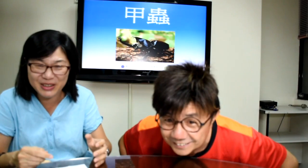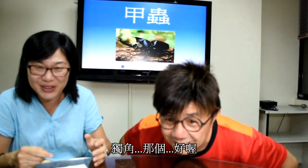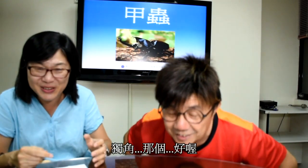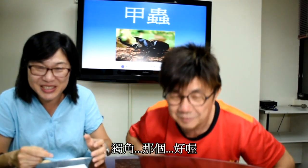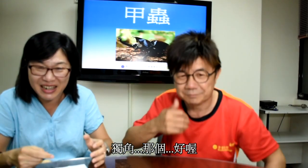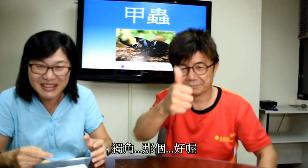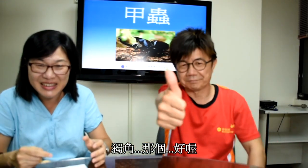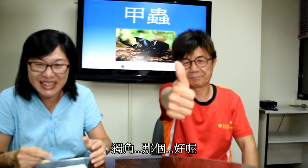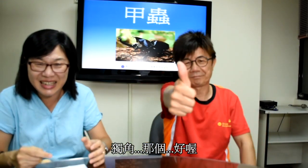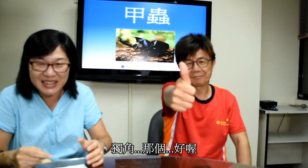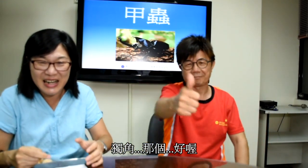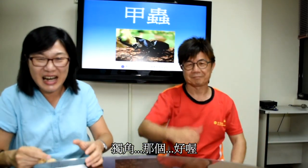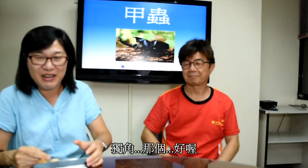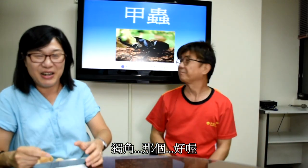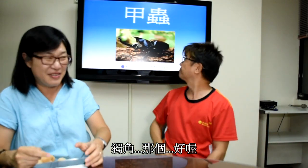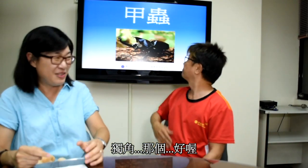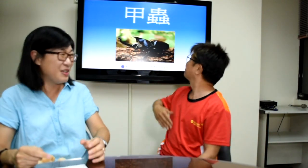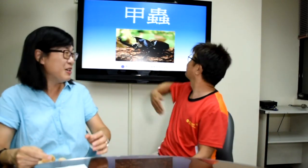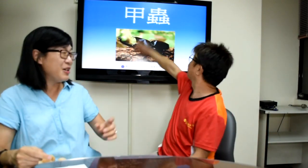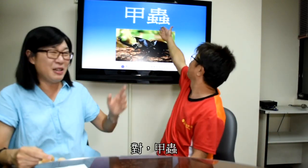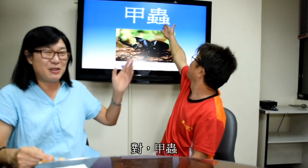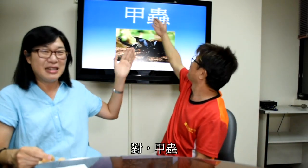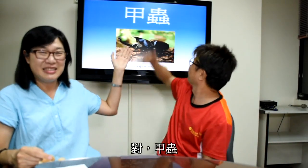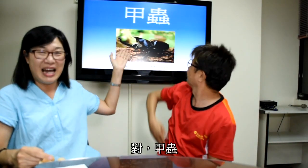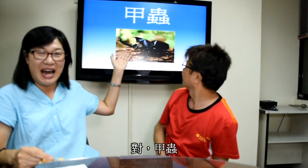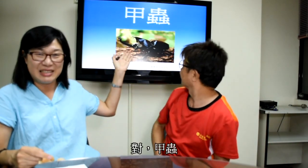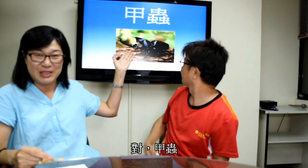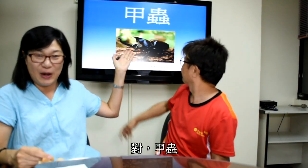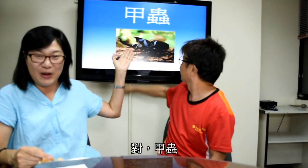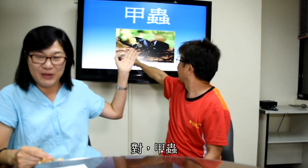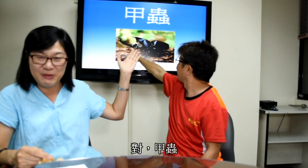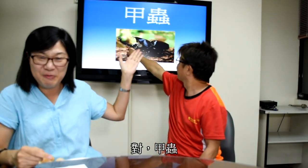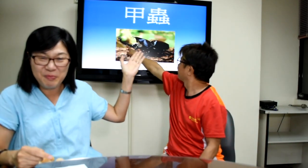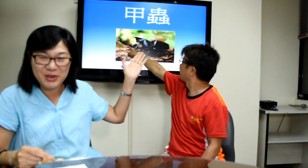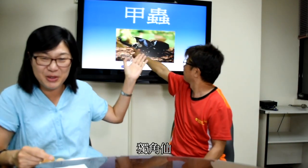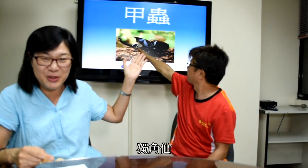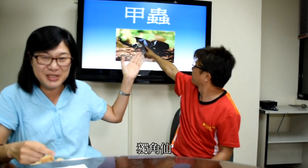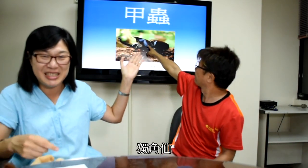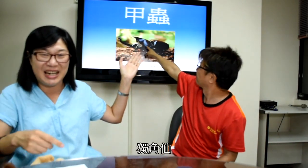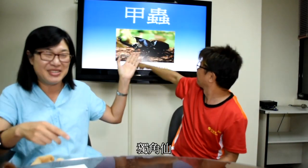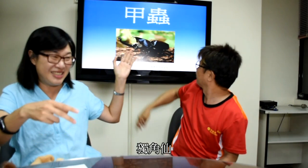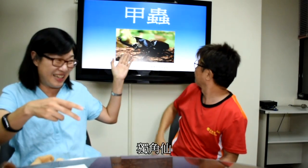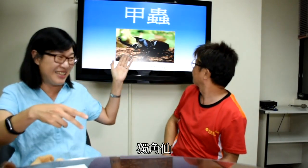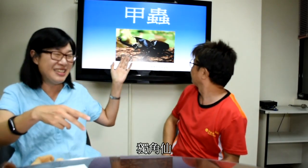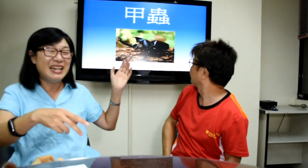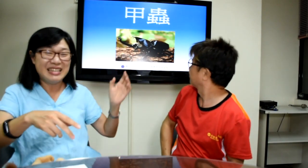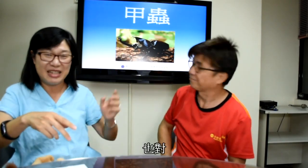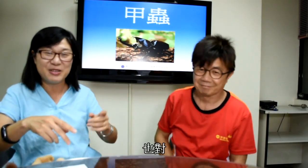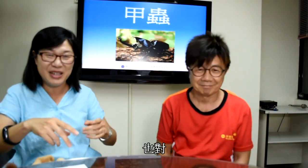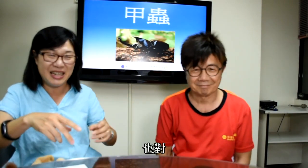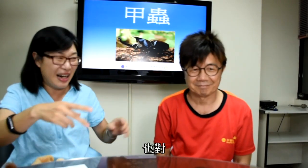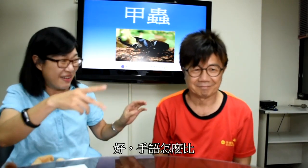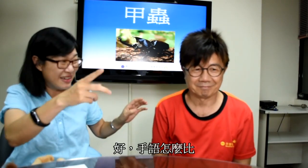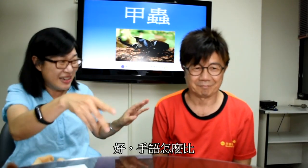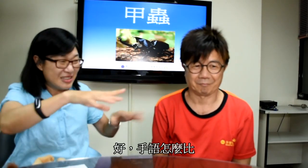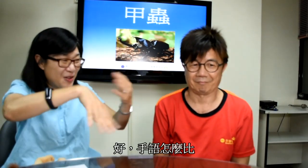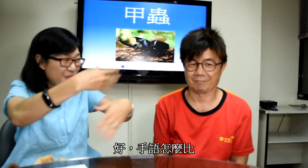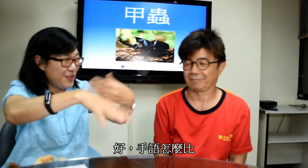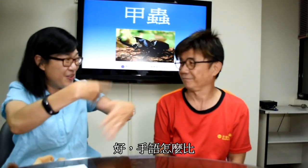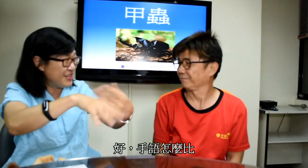独角那个好用，对，甲虫，独角仙也对，好，手语怎